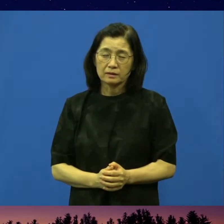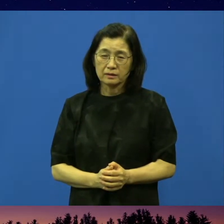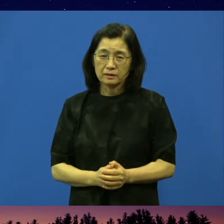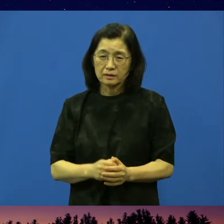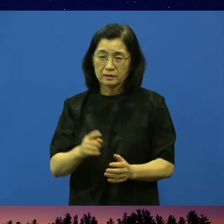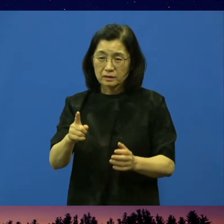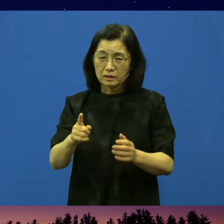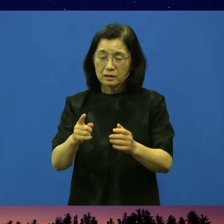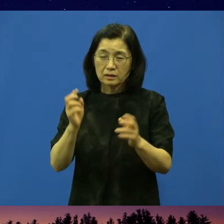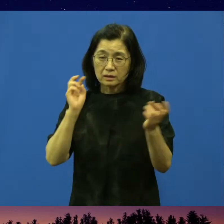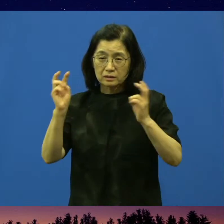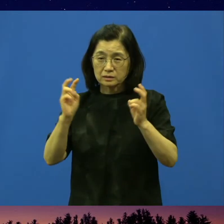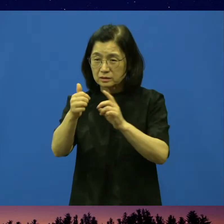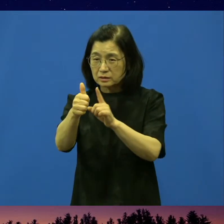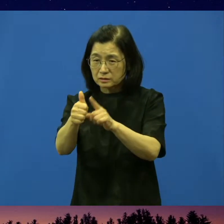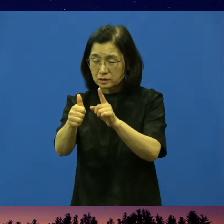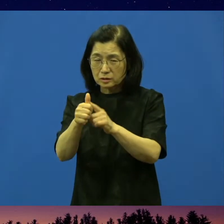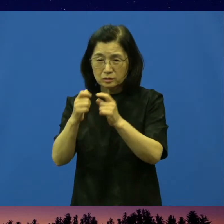아니에요.